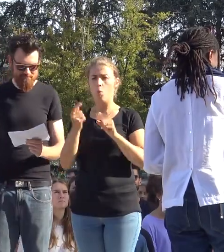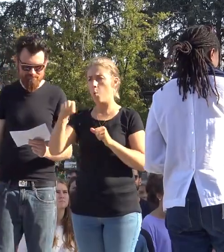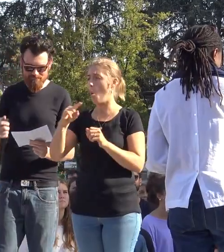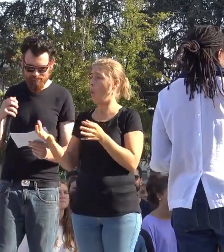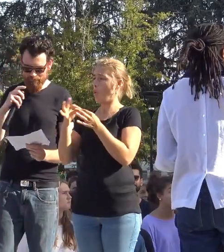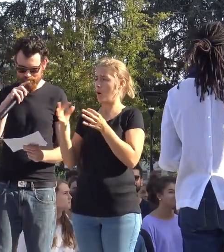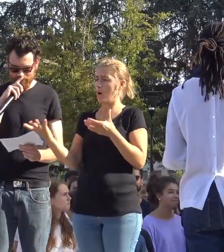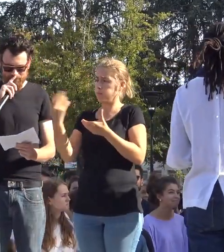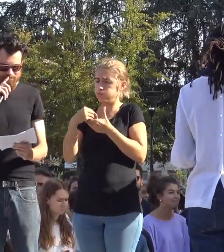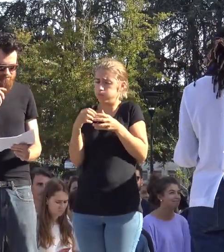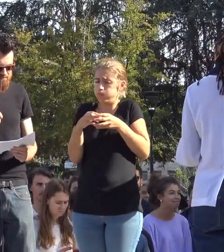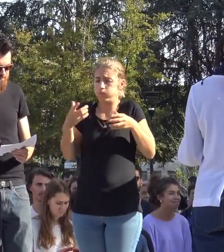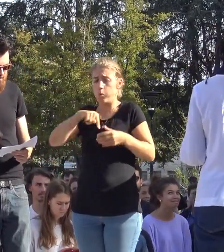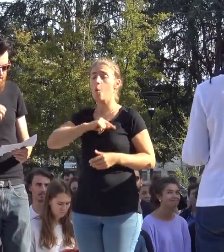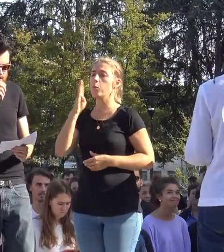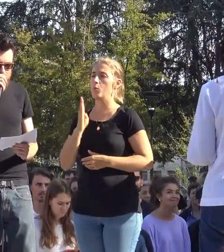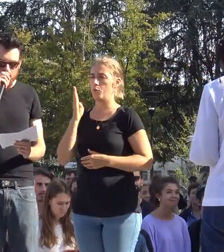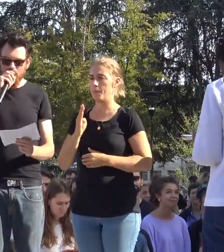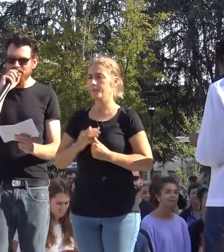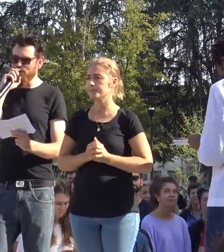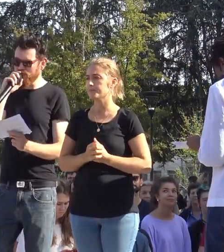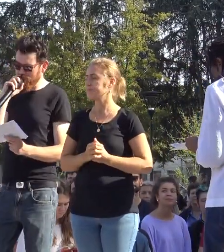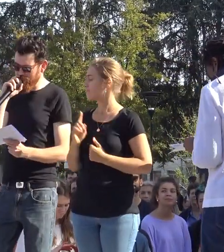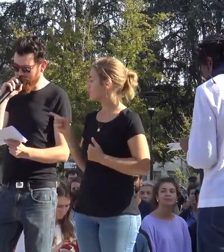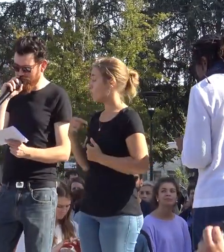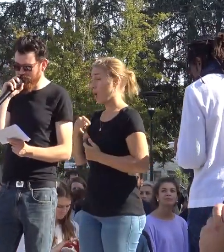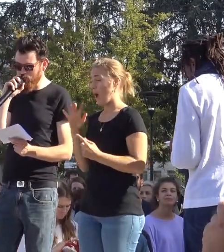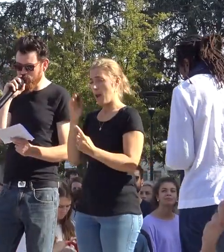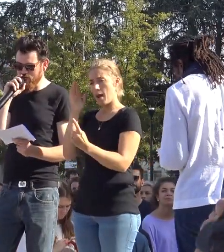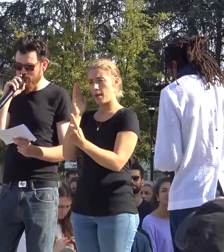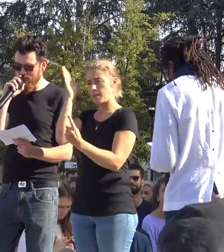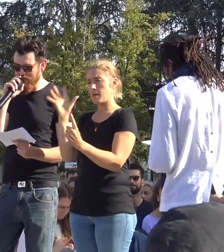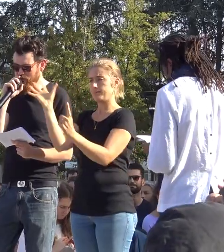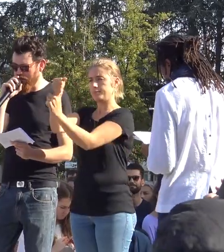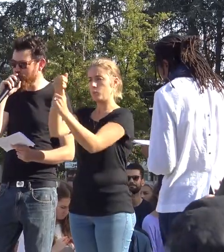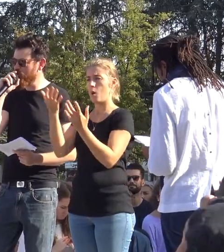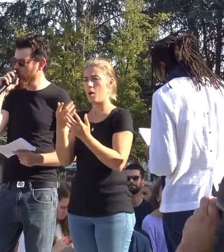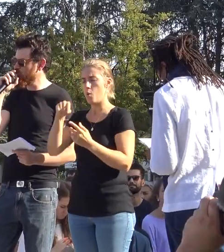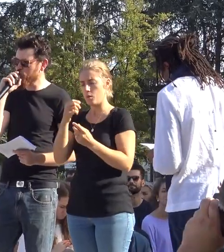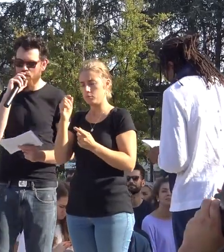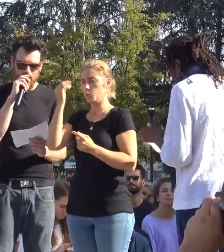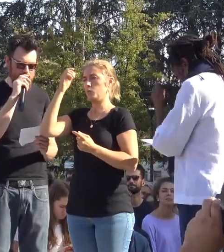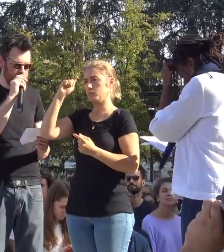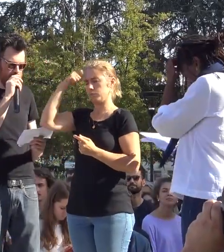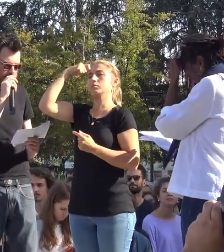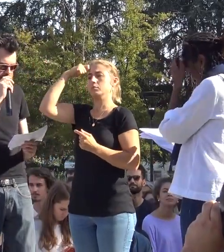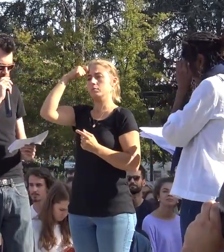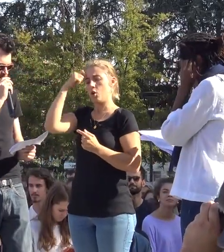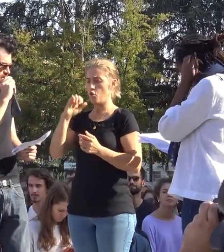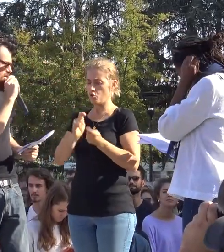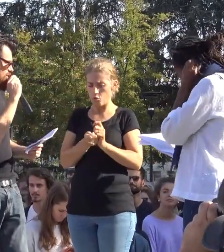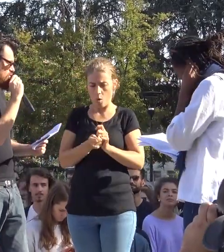en avons vraiment besoin. Notre ambition, éveiller les consciences et devenir acteur du changement pour ne pas le